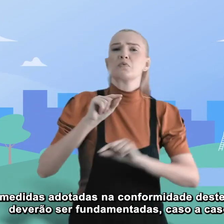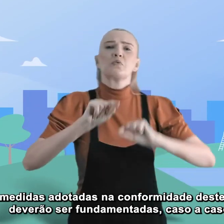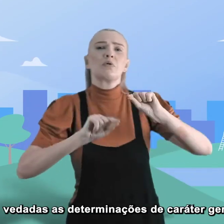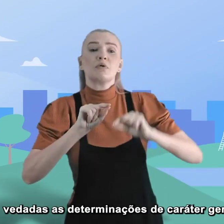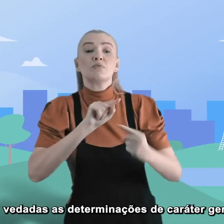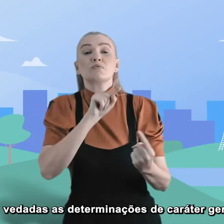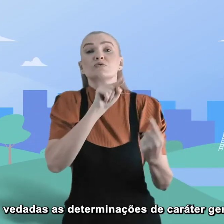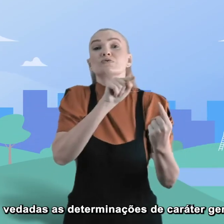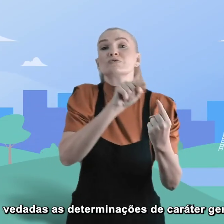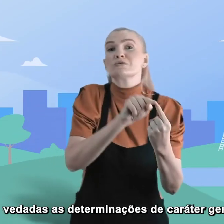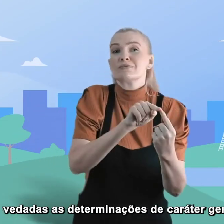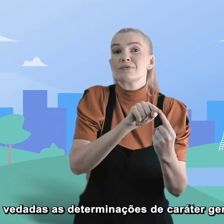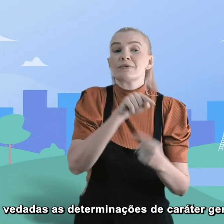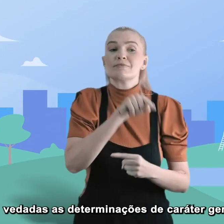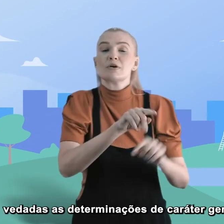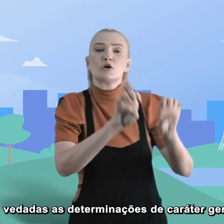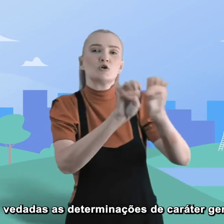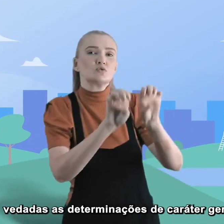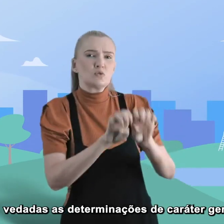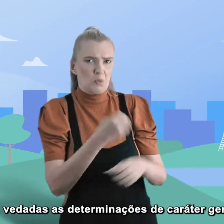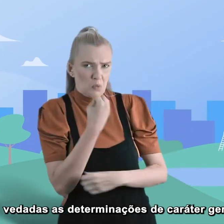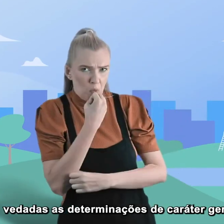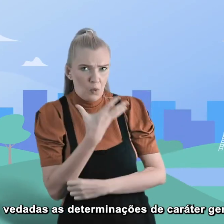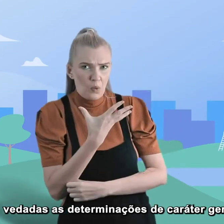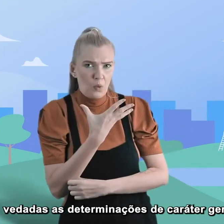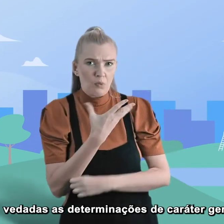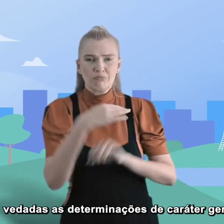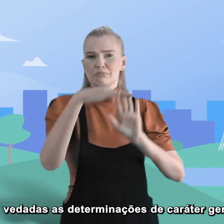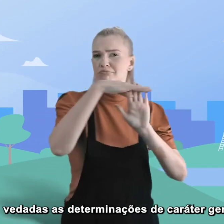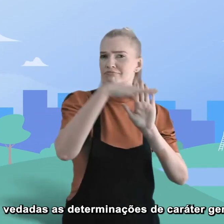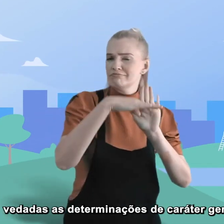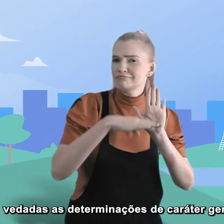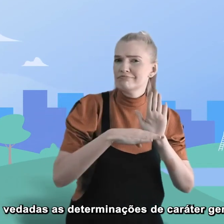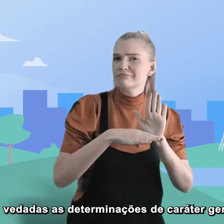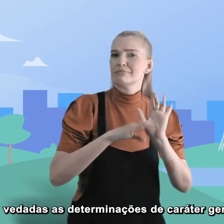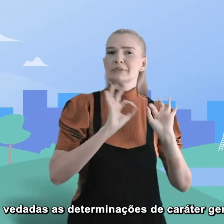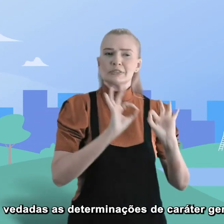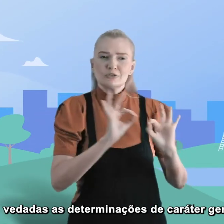vedadas as determinações de caráter geral.